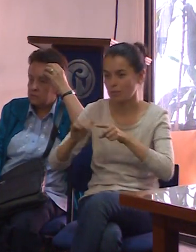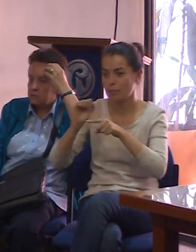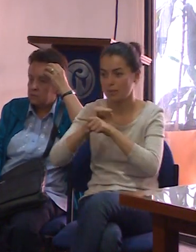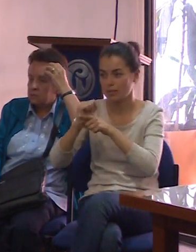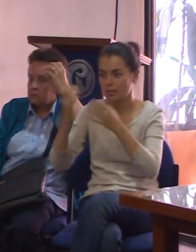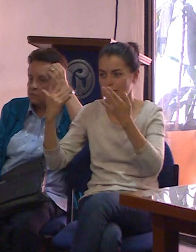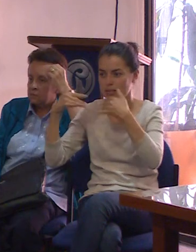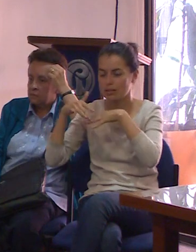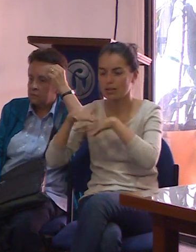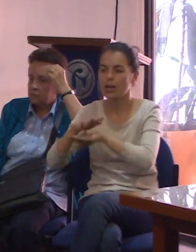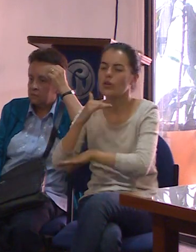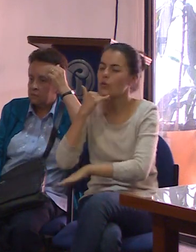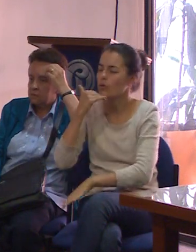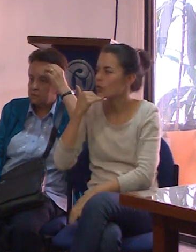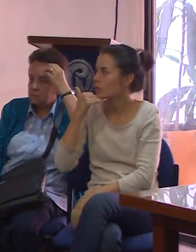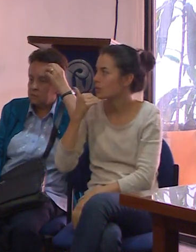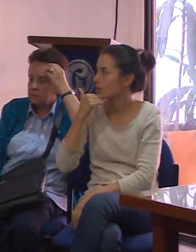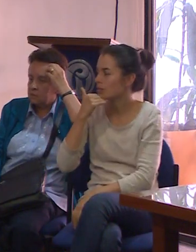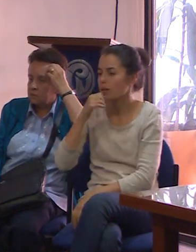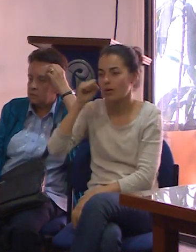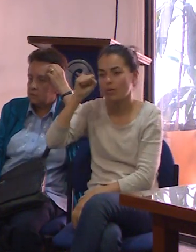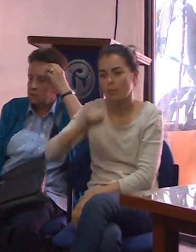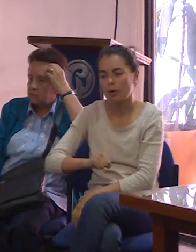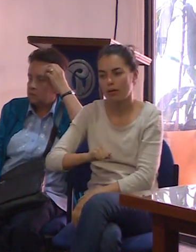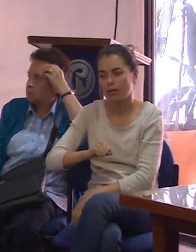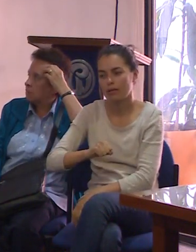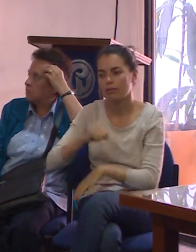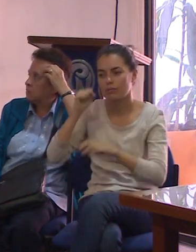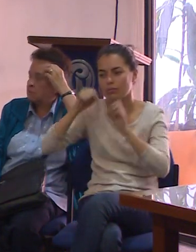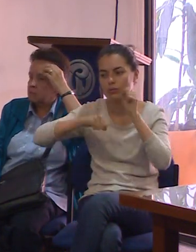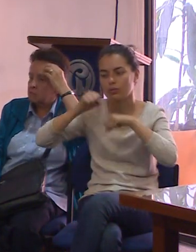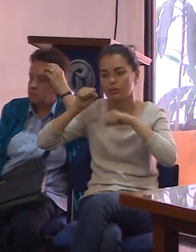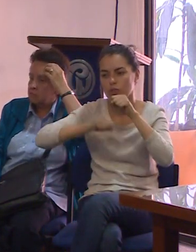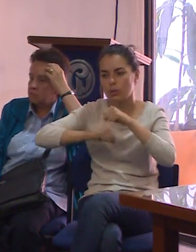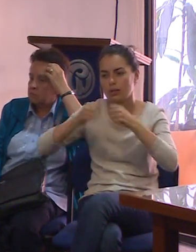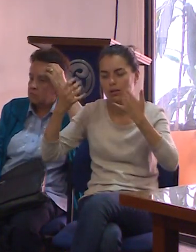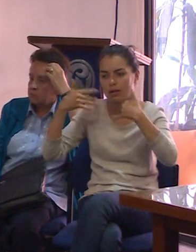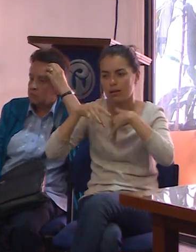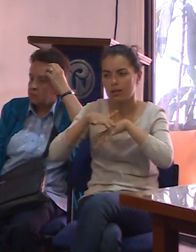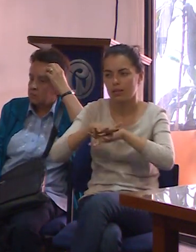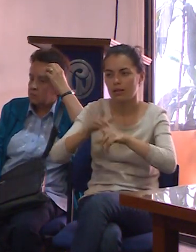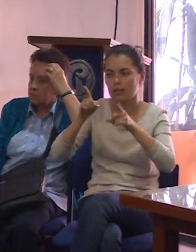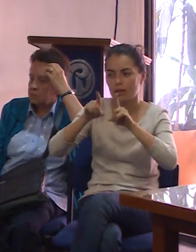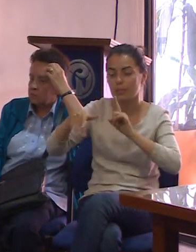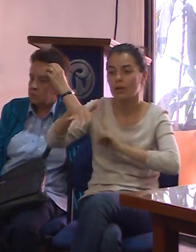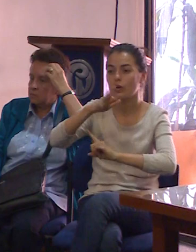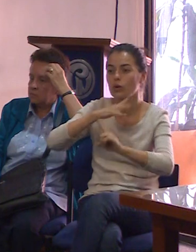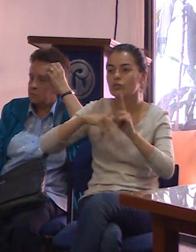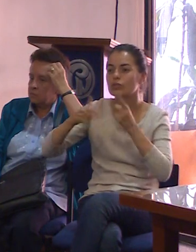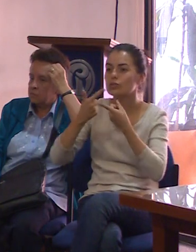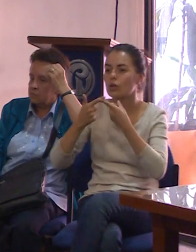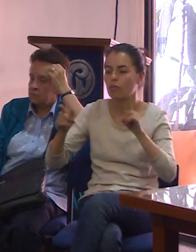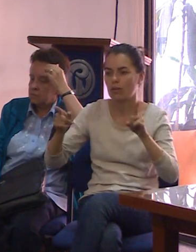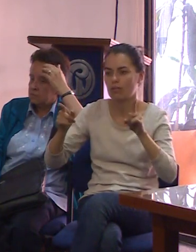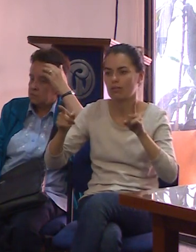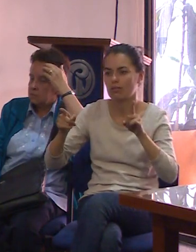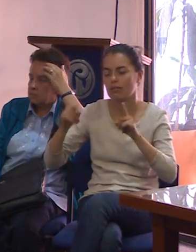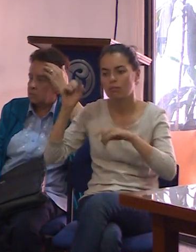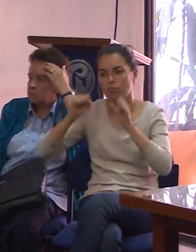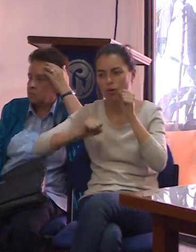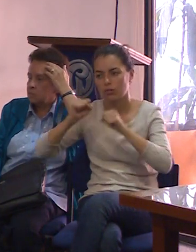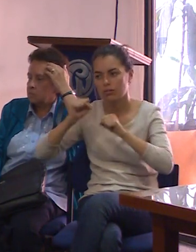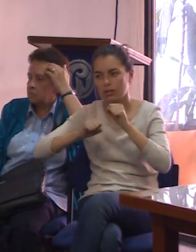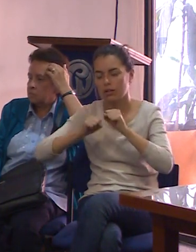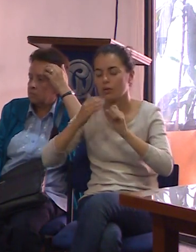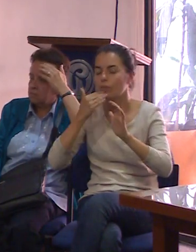integrales, no sé si puede caber la posibilidad de integrar un contexto diferente al cual todos, o